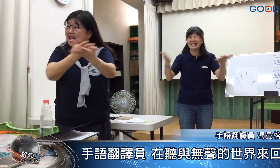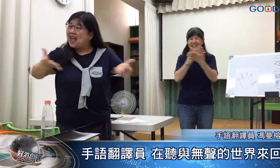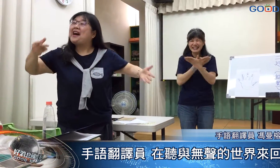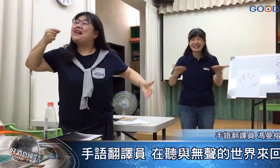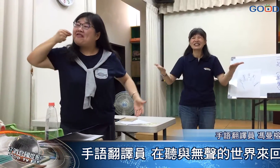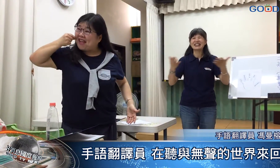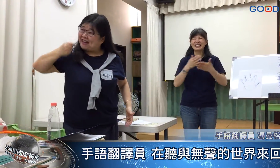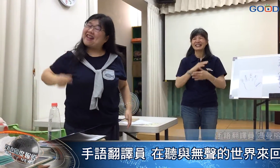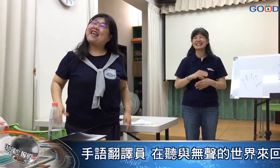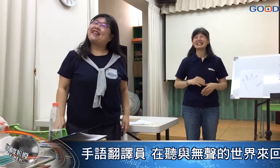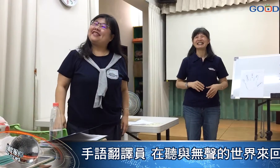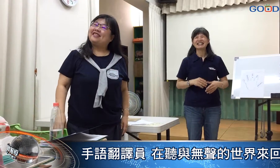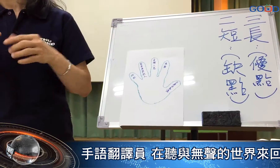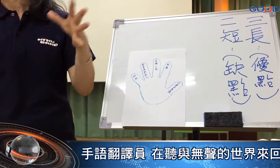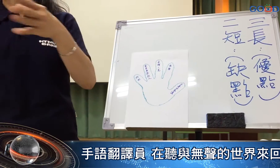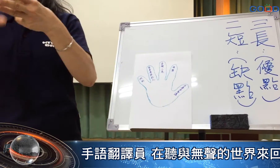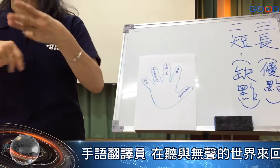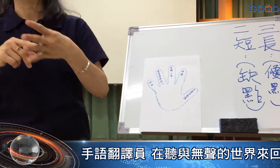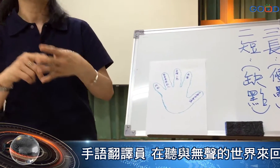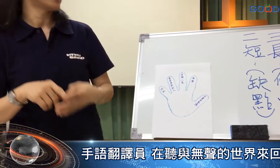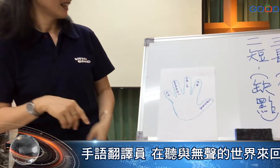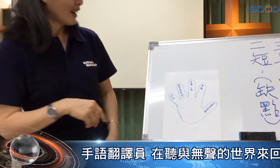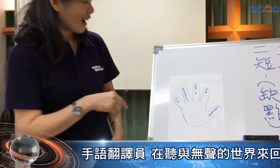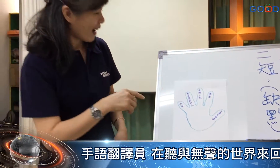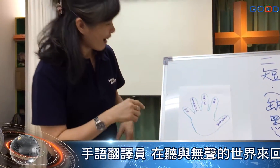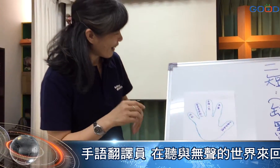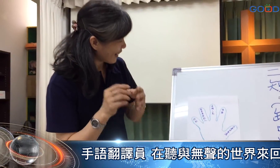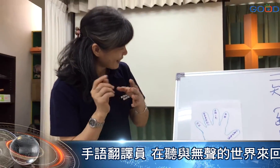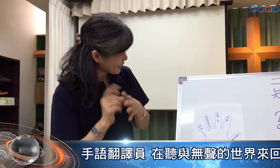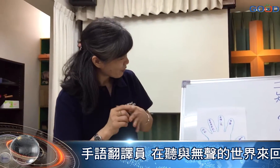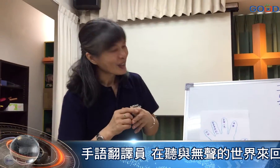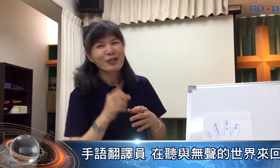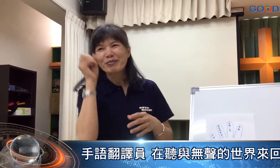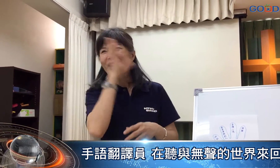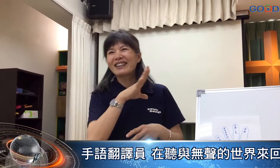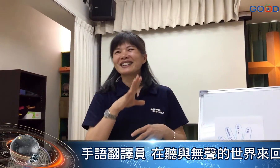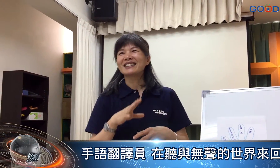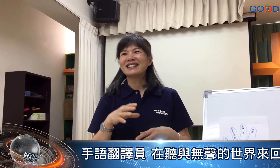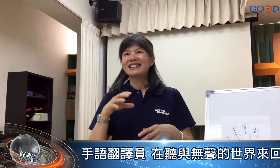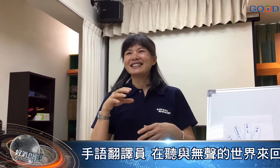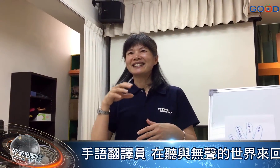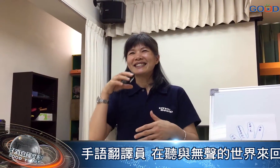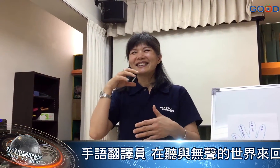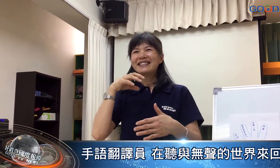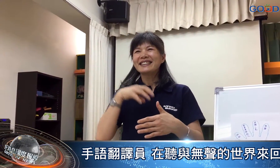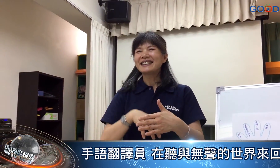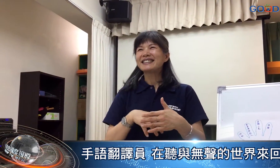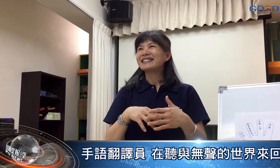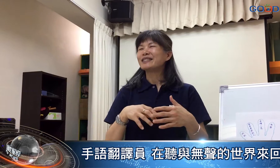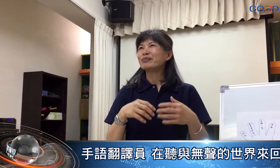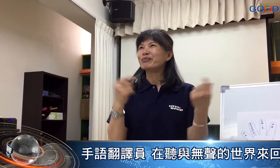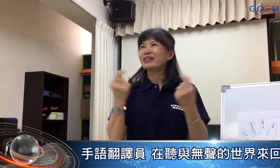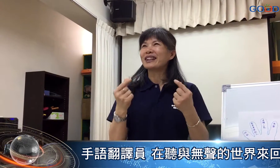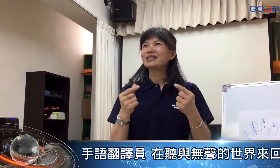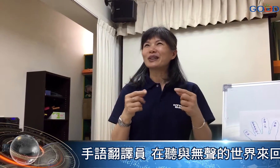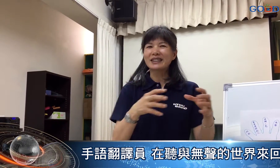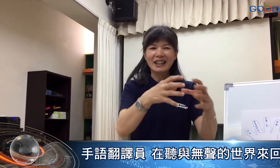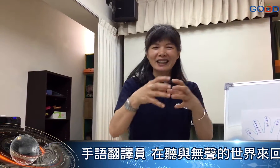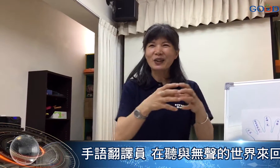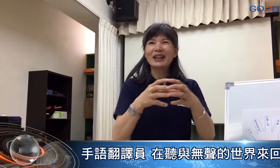原谅很难呢。 在手语教会有个特别的工作，就是手语翻译员，他需要把牧师讲道转译给听